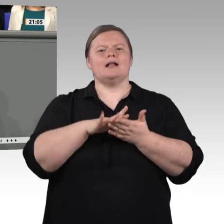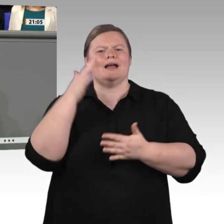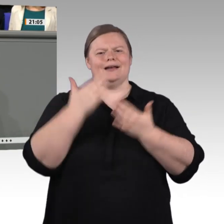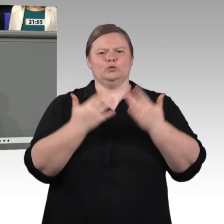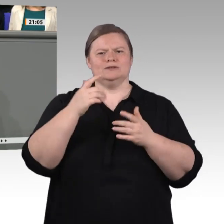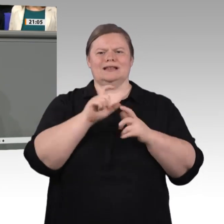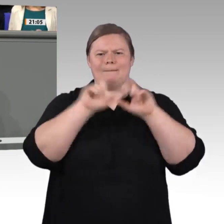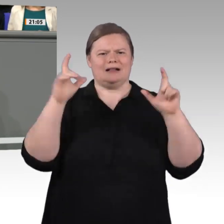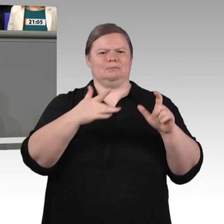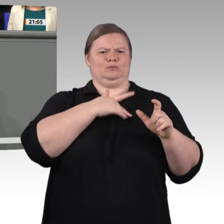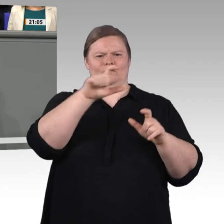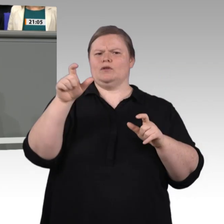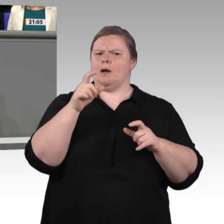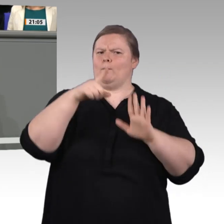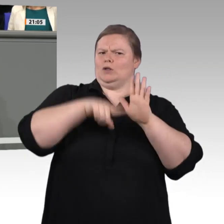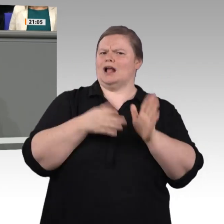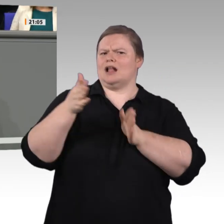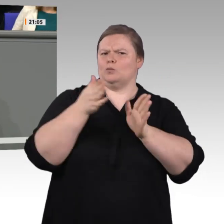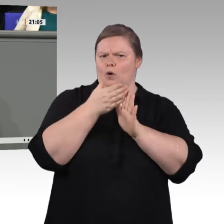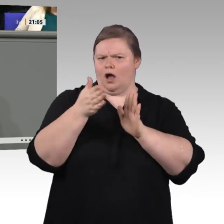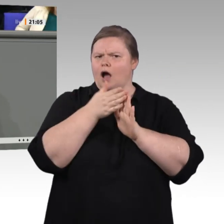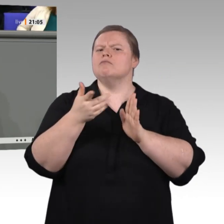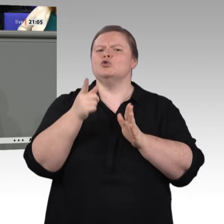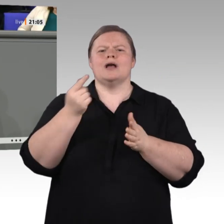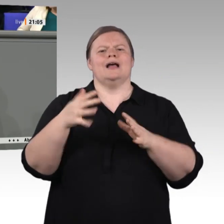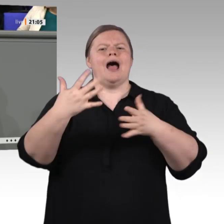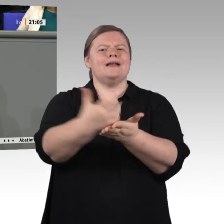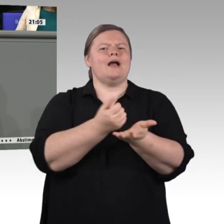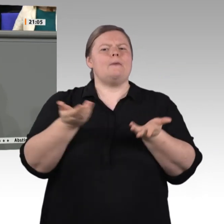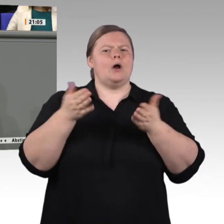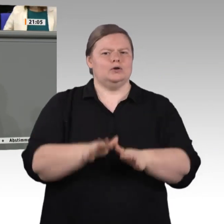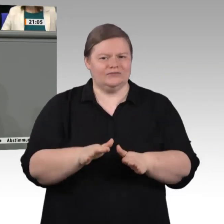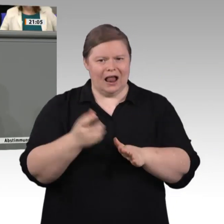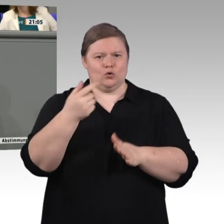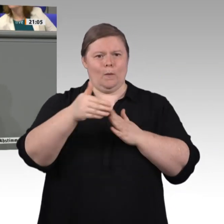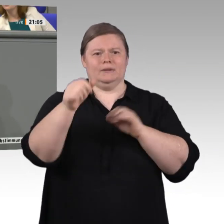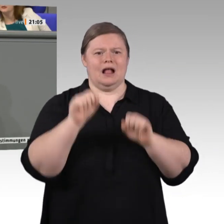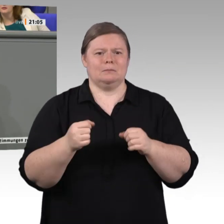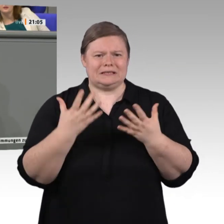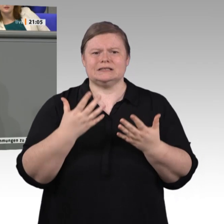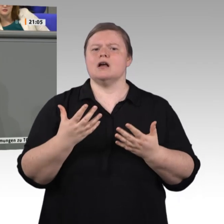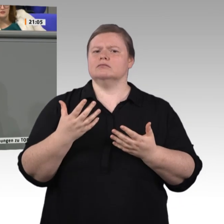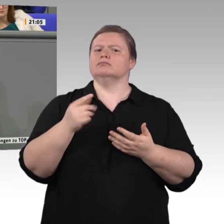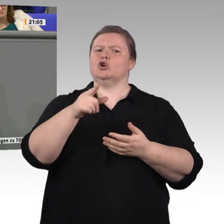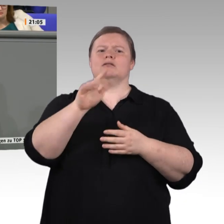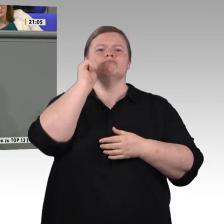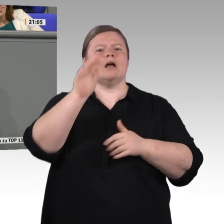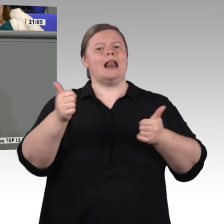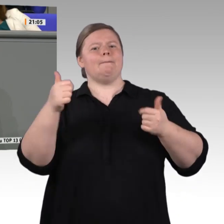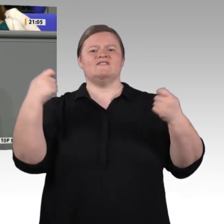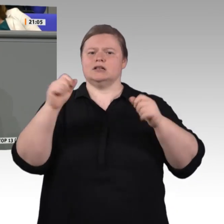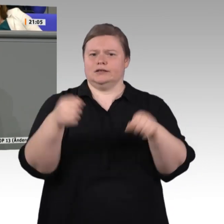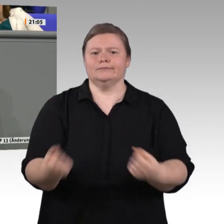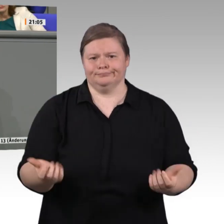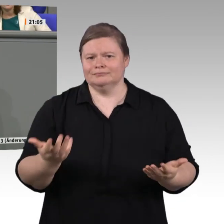2020. Die Kosten werden vom Bund übernommen und von der Übergangsregelung, das ist auch ganz wichtig, weil man da auch